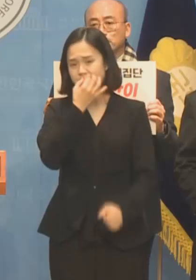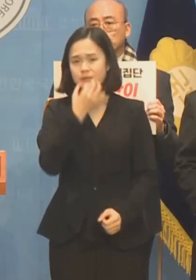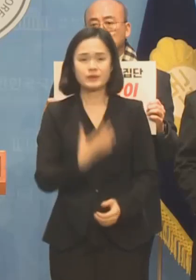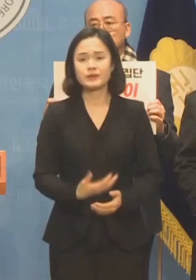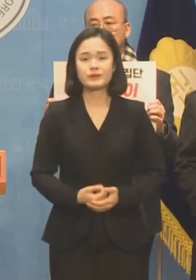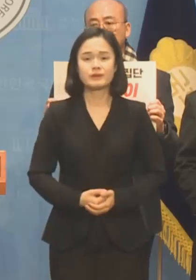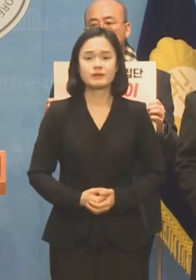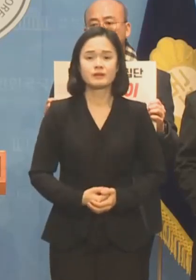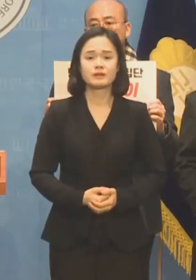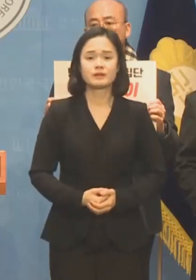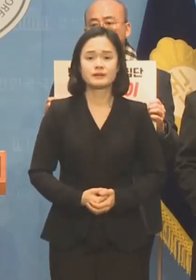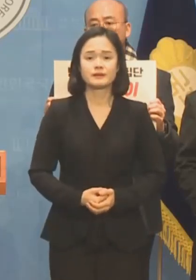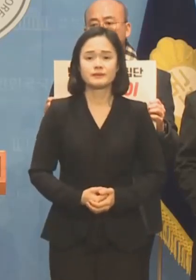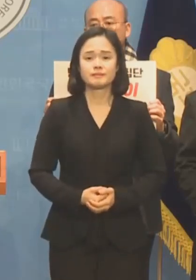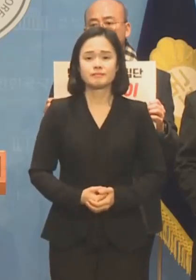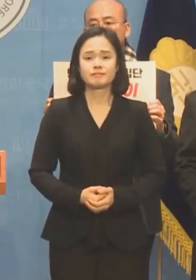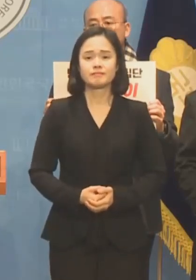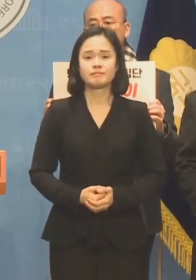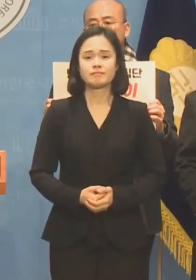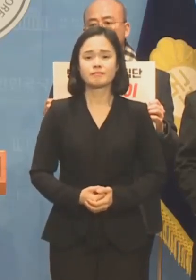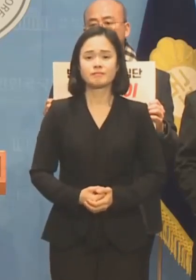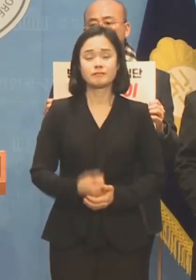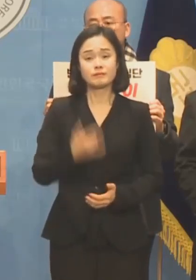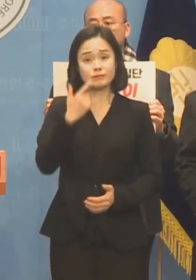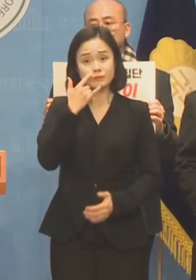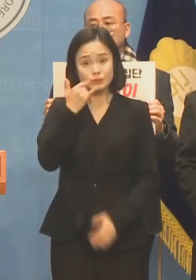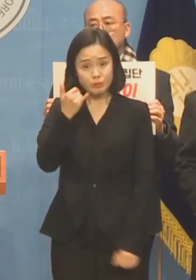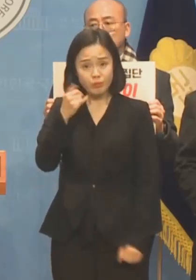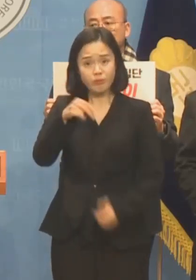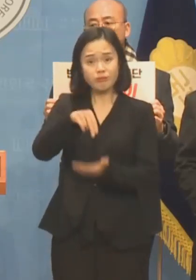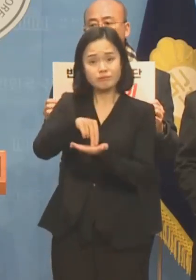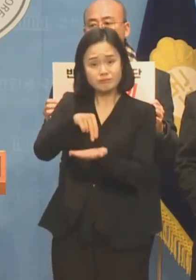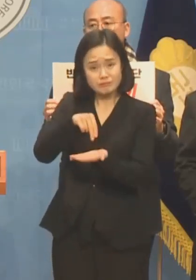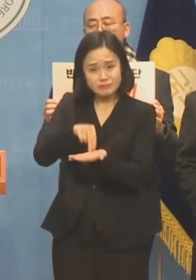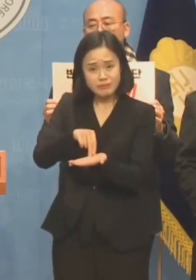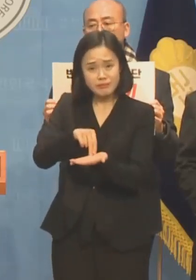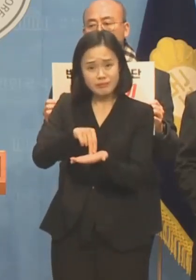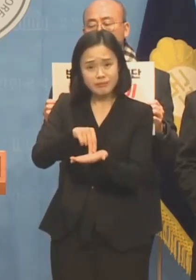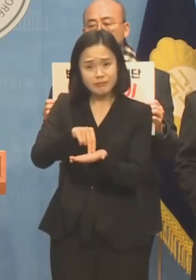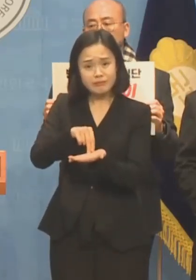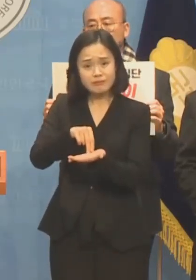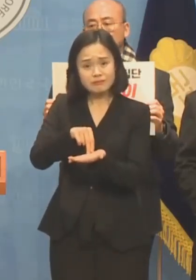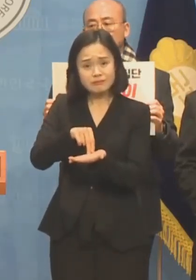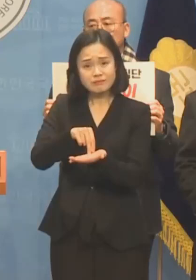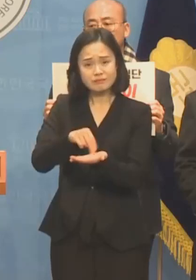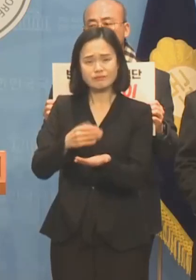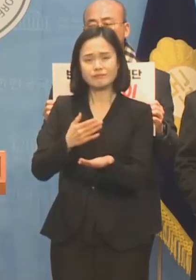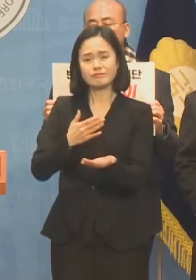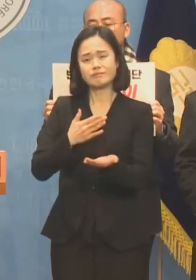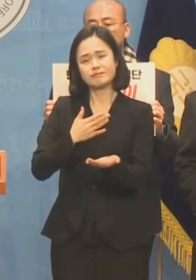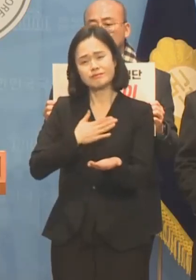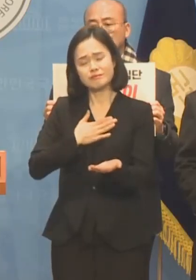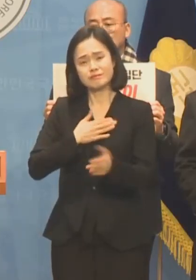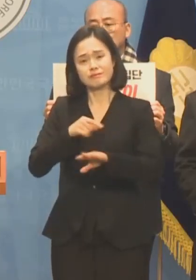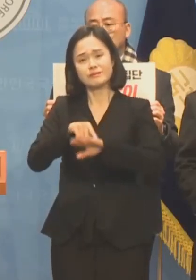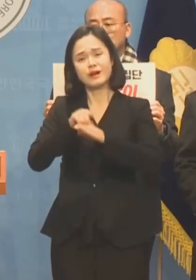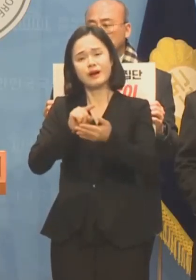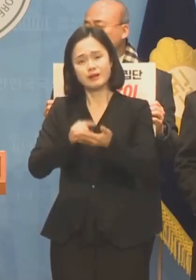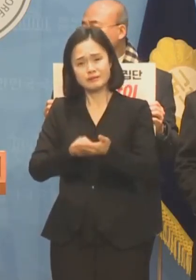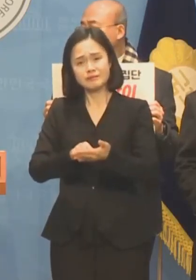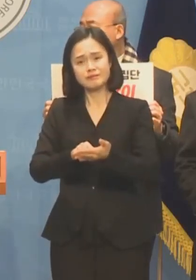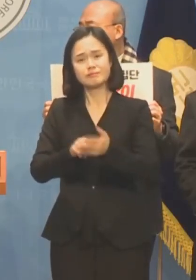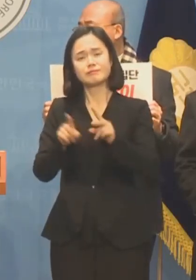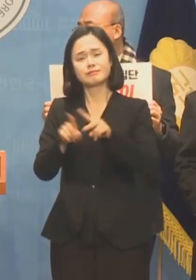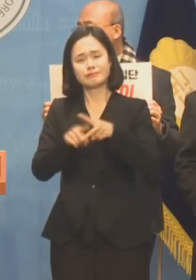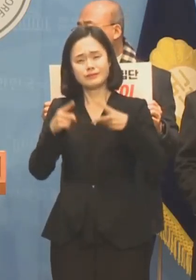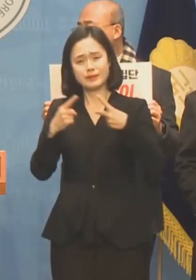사시는 부모님은 누구나 저하고 똑같은 생각으로